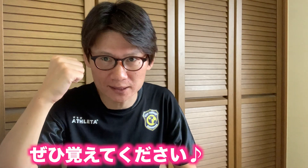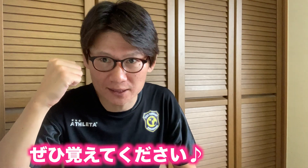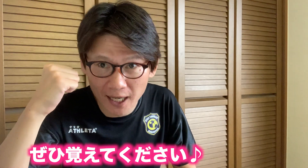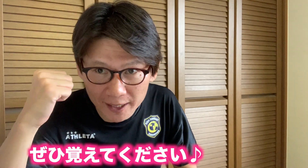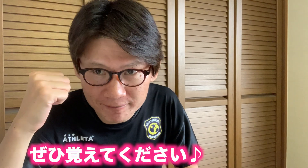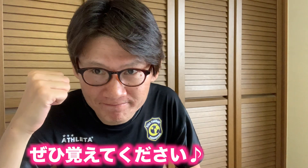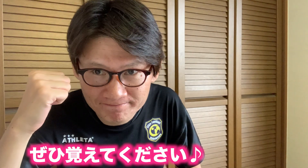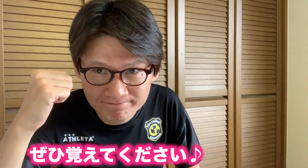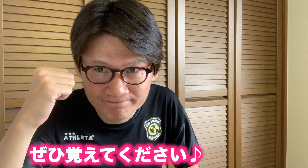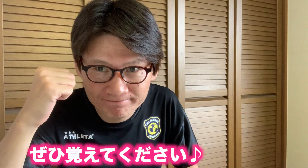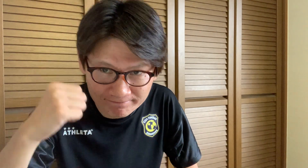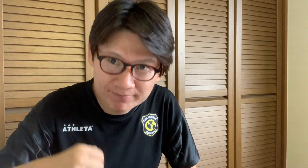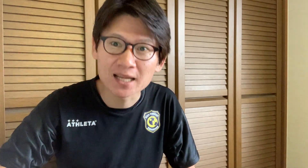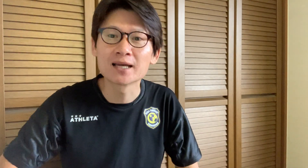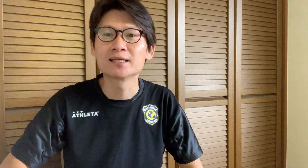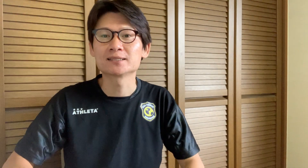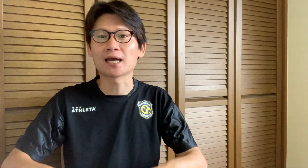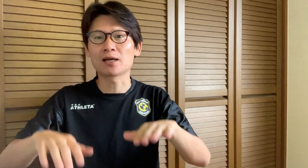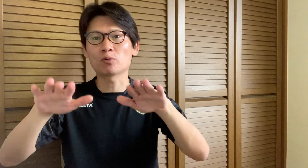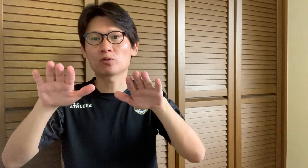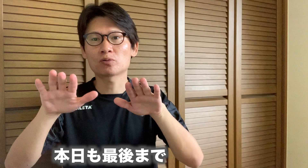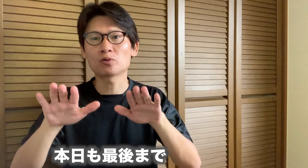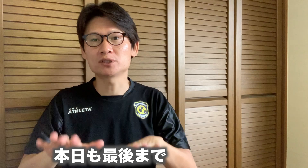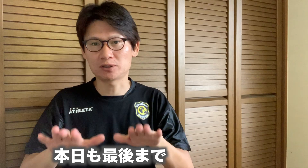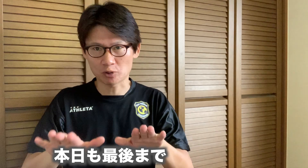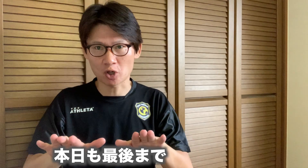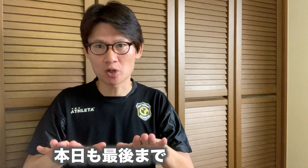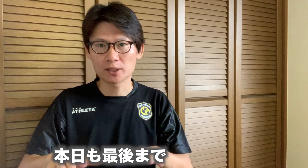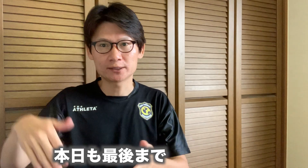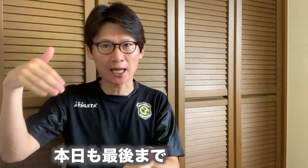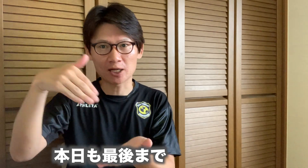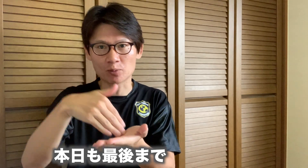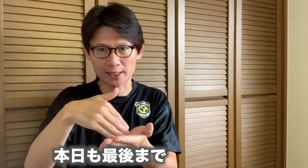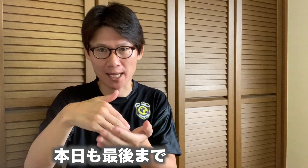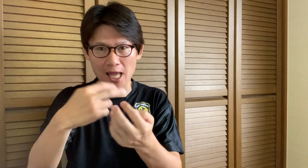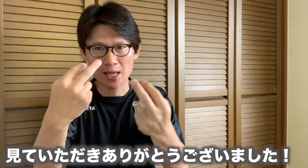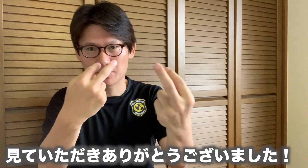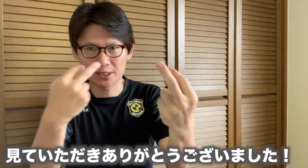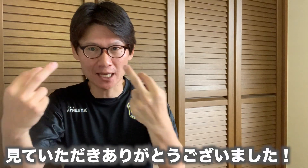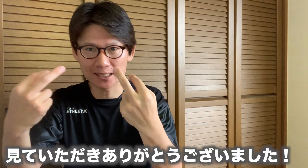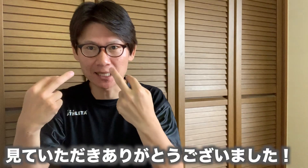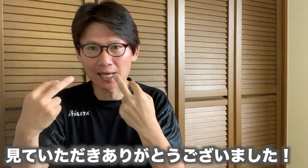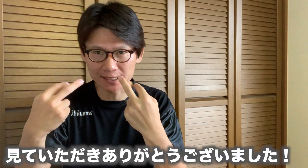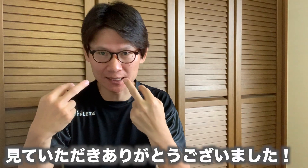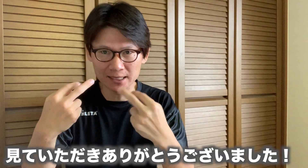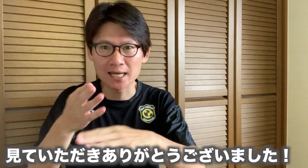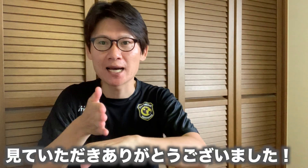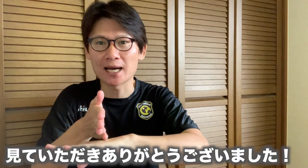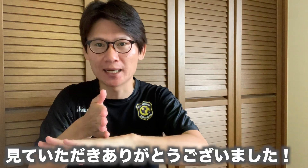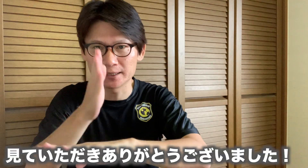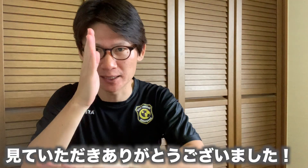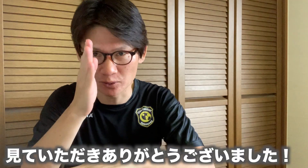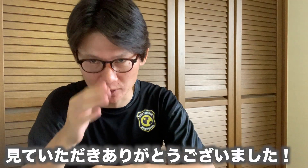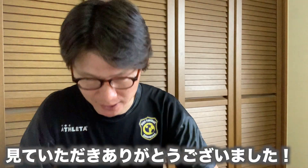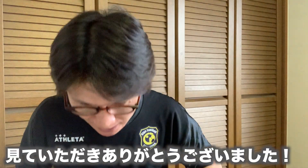ください。本日も最後まで見ていただき ありがとうござい